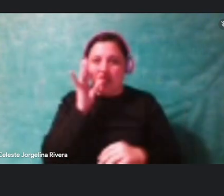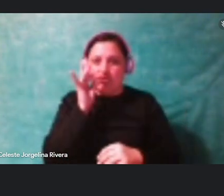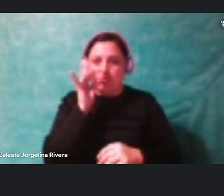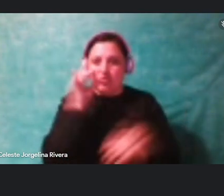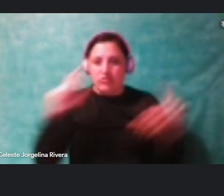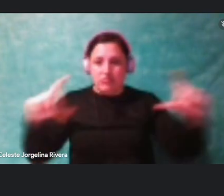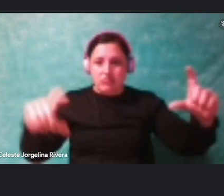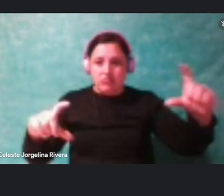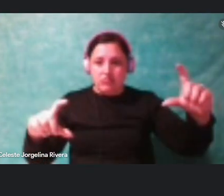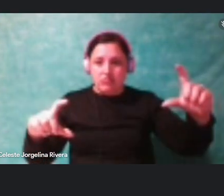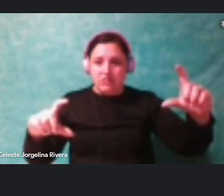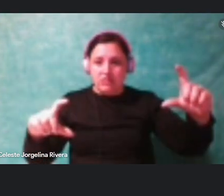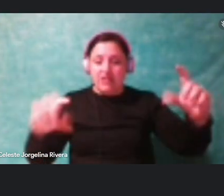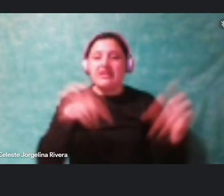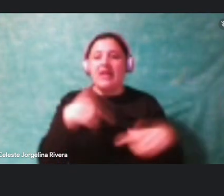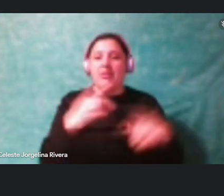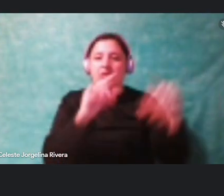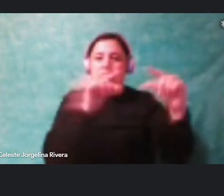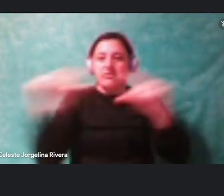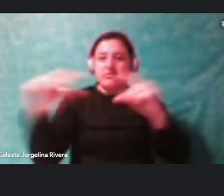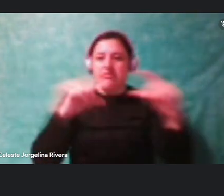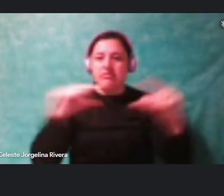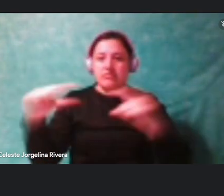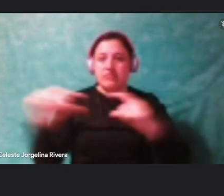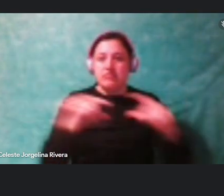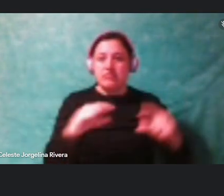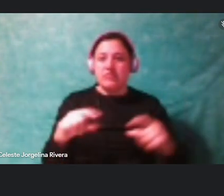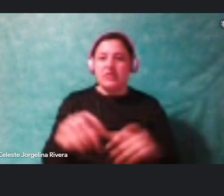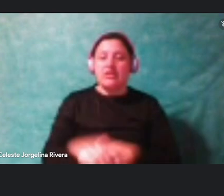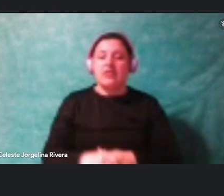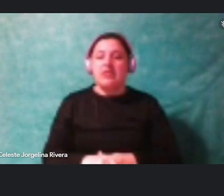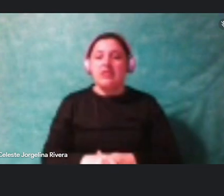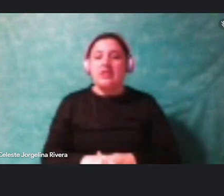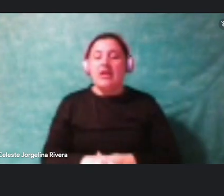9:15, nos volvemos a ver a las 10:25.